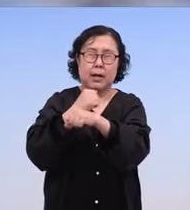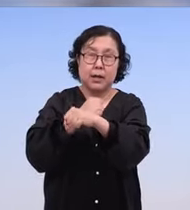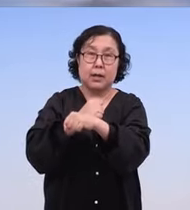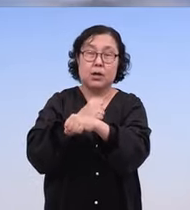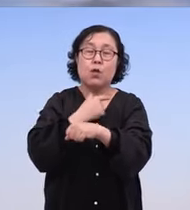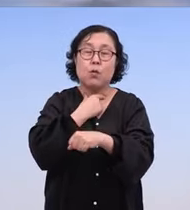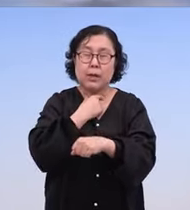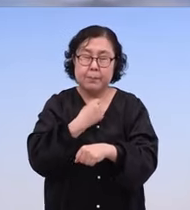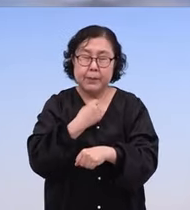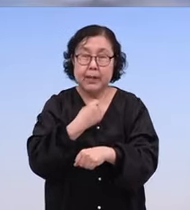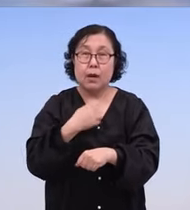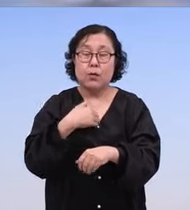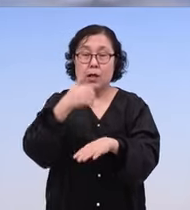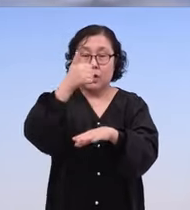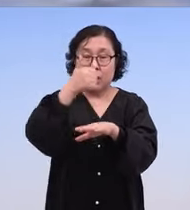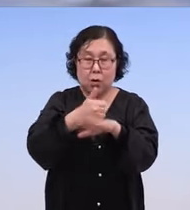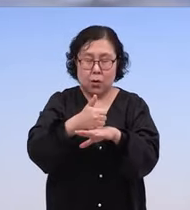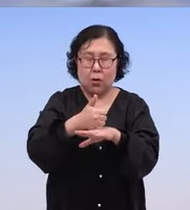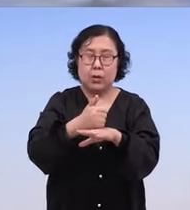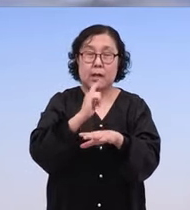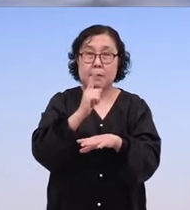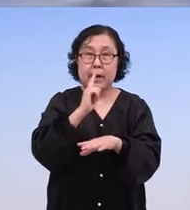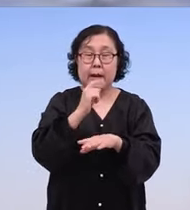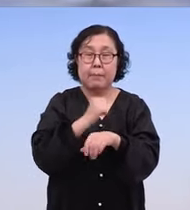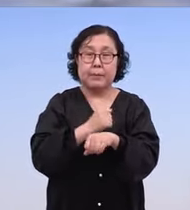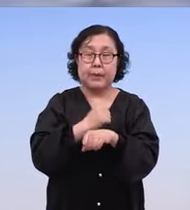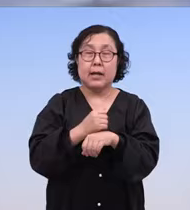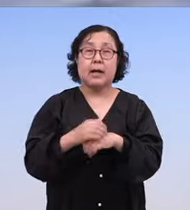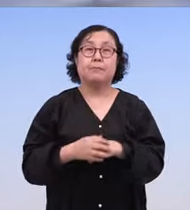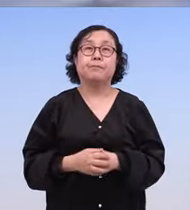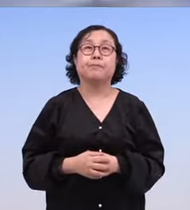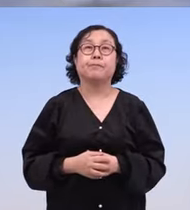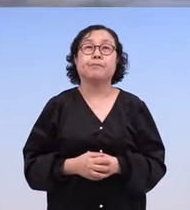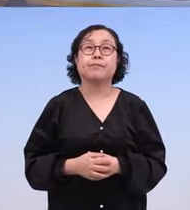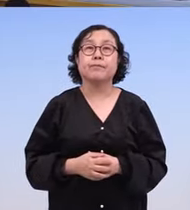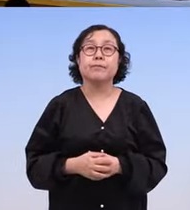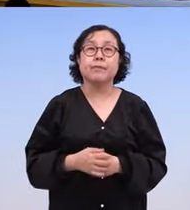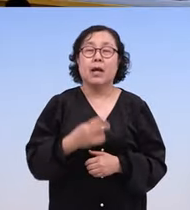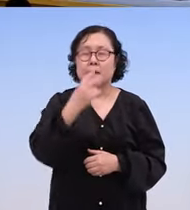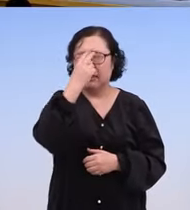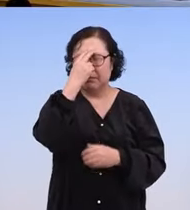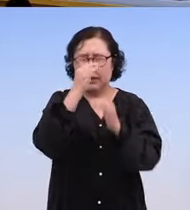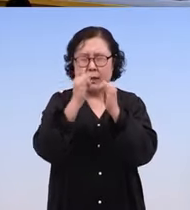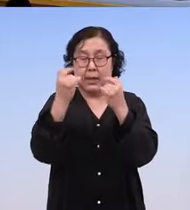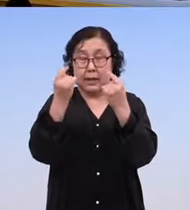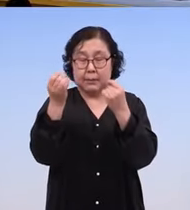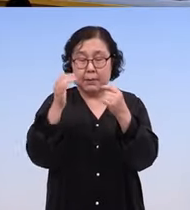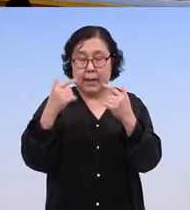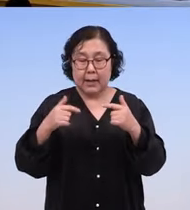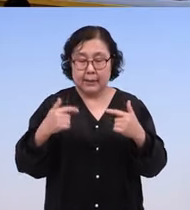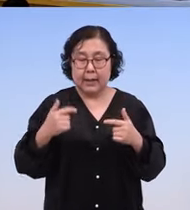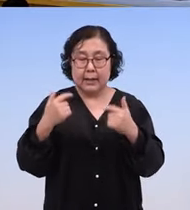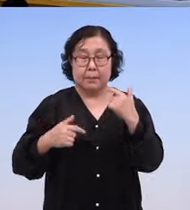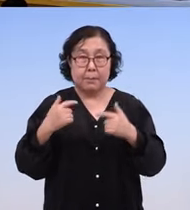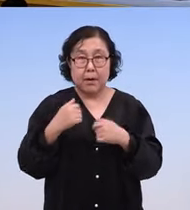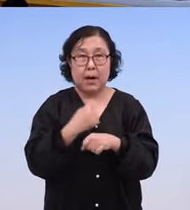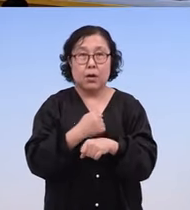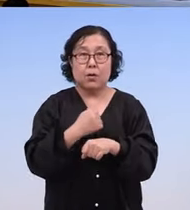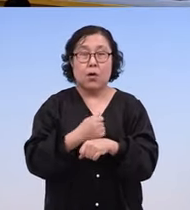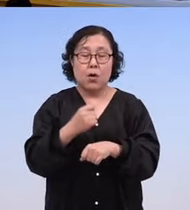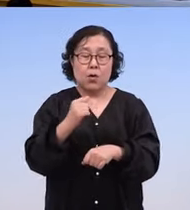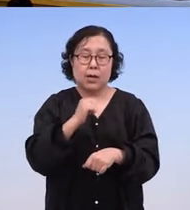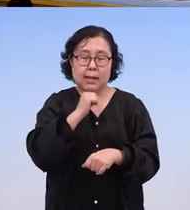오늘의 결론을 저는 이 말씀으로 마무리하기를 원합니다. 고린도후서 6장 10절 근심하는 자 같으나 항상